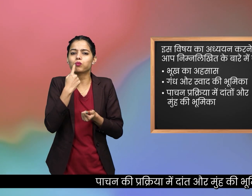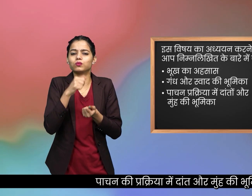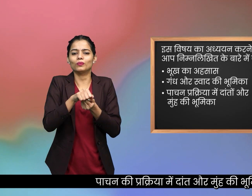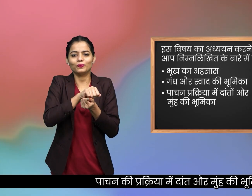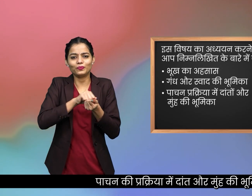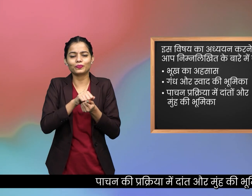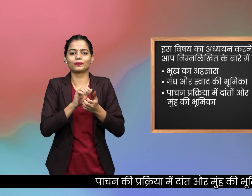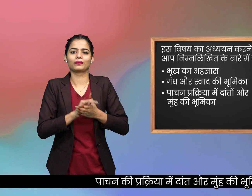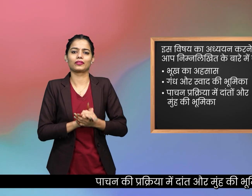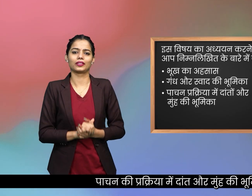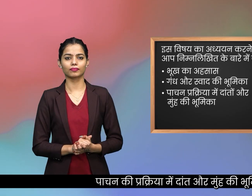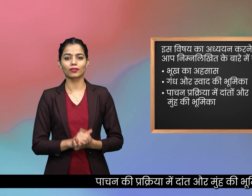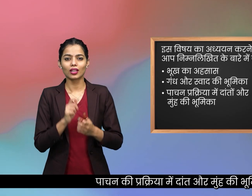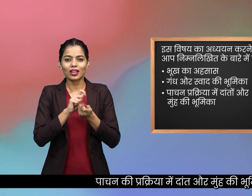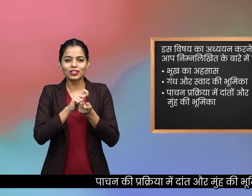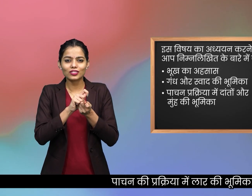की भूमिका,